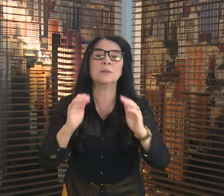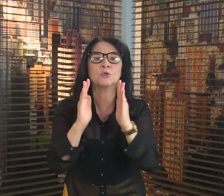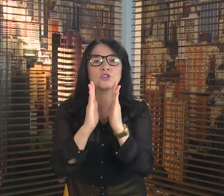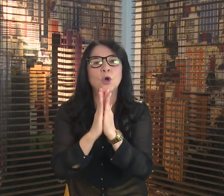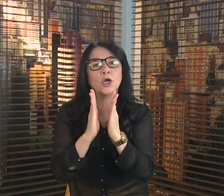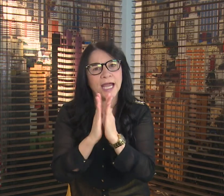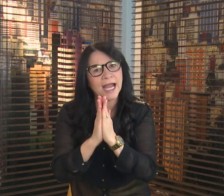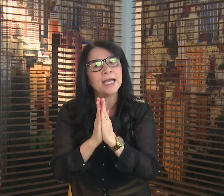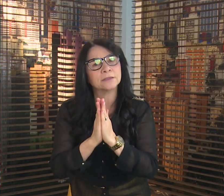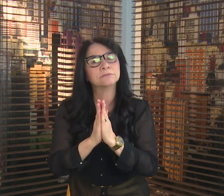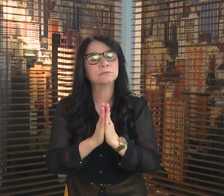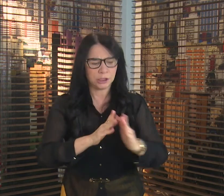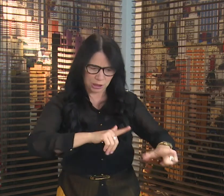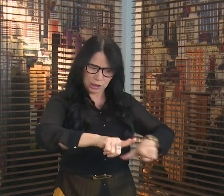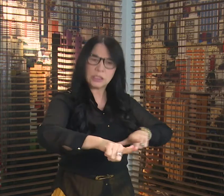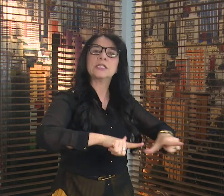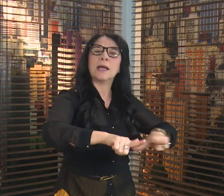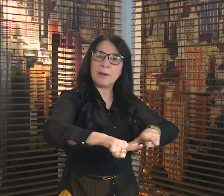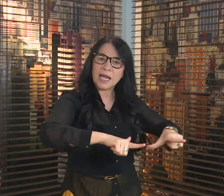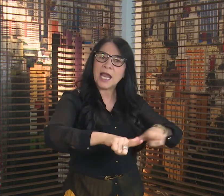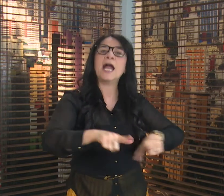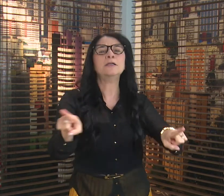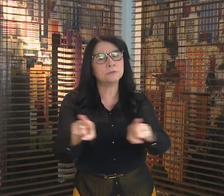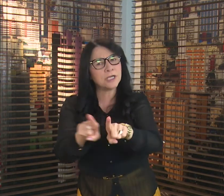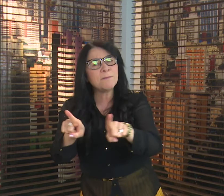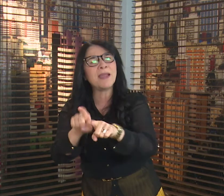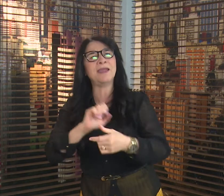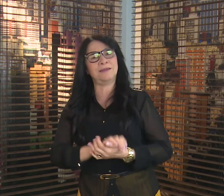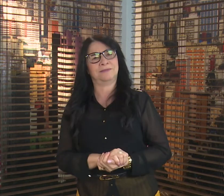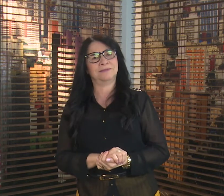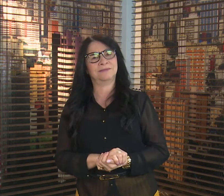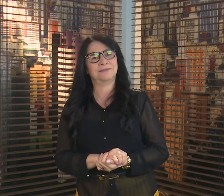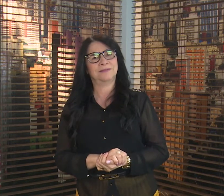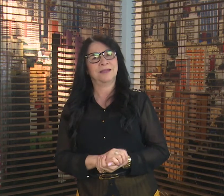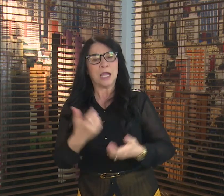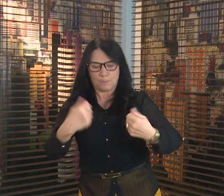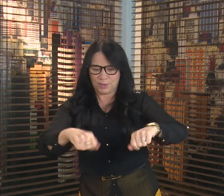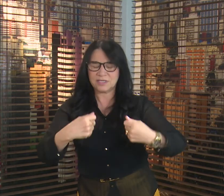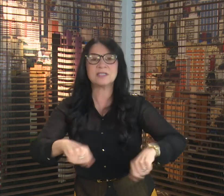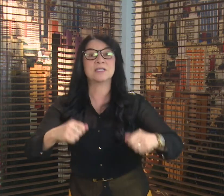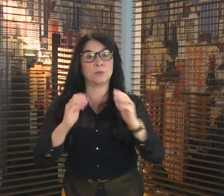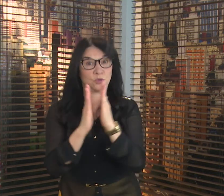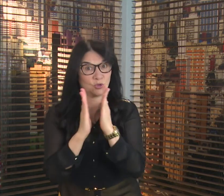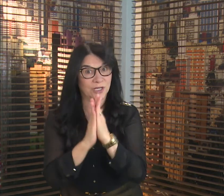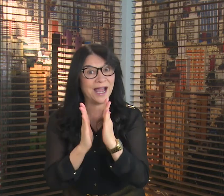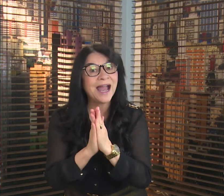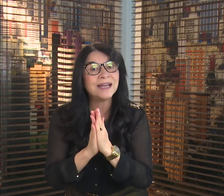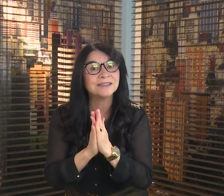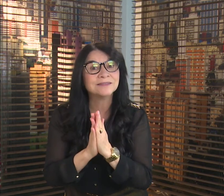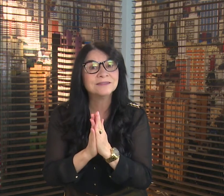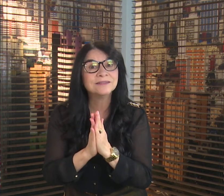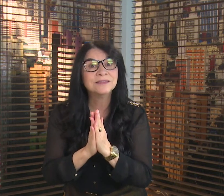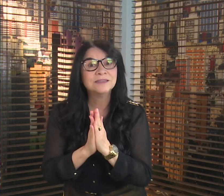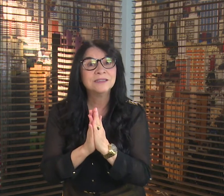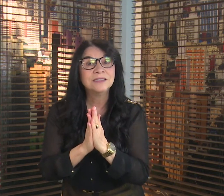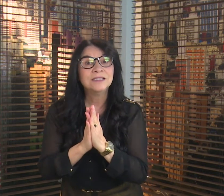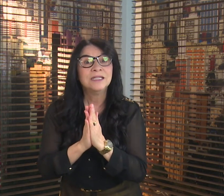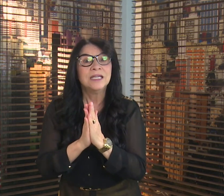Precisamos orar e trabalhar também. Precisamos orar